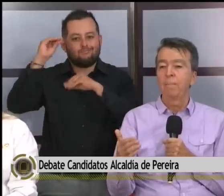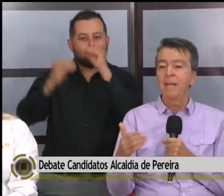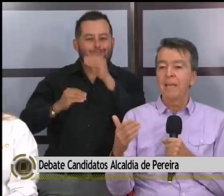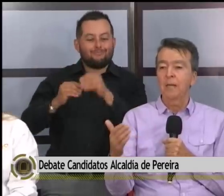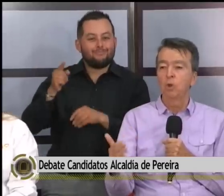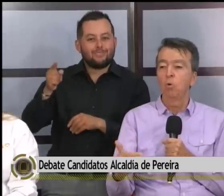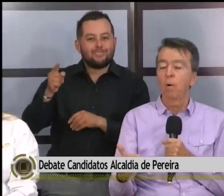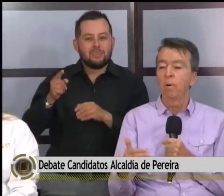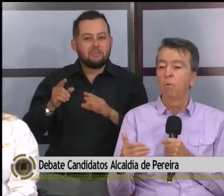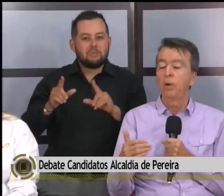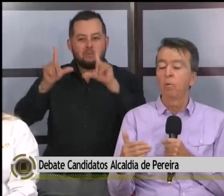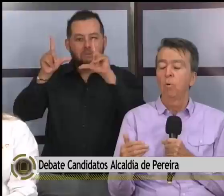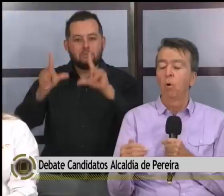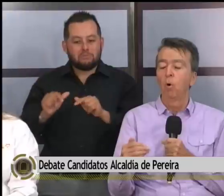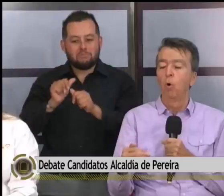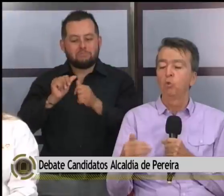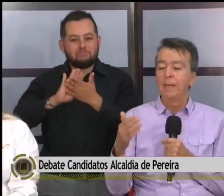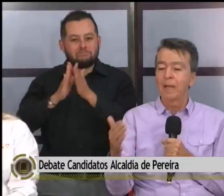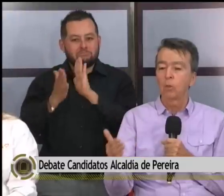de la liquidación